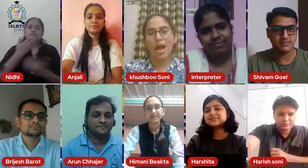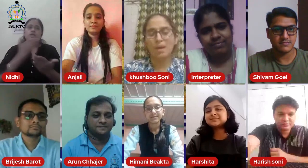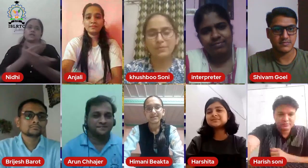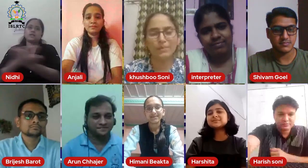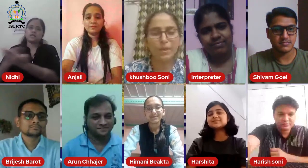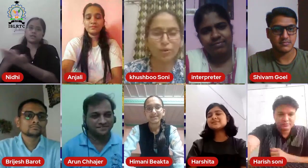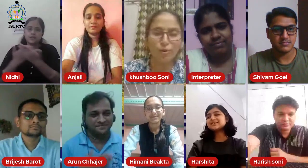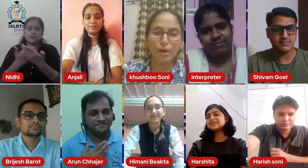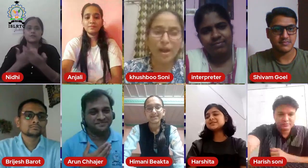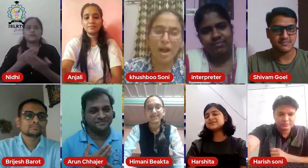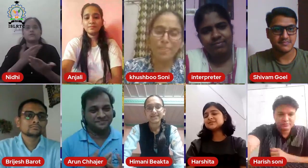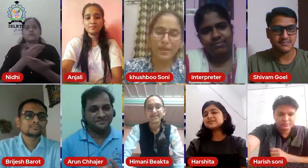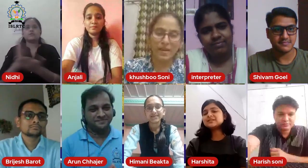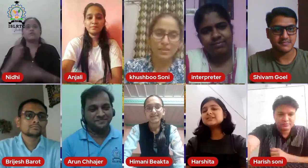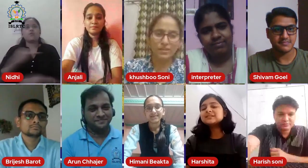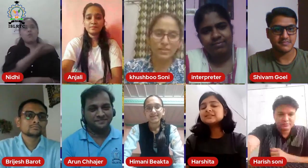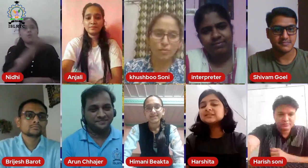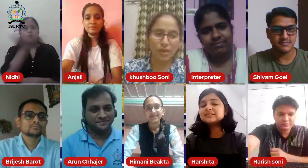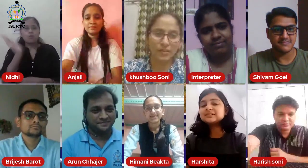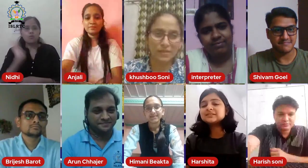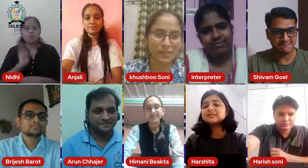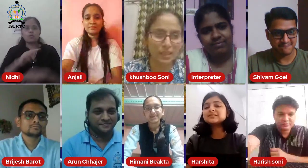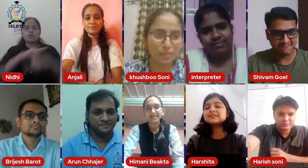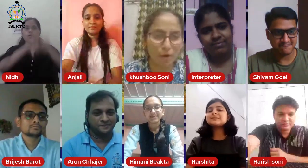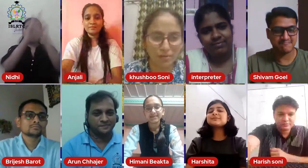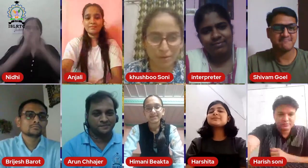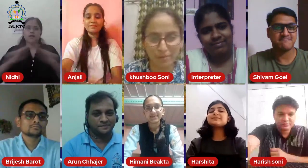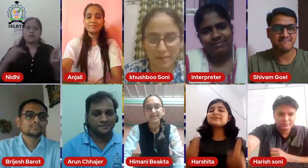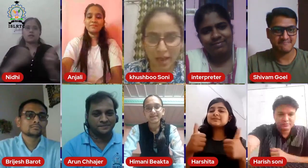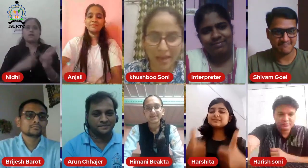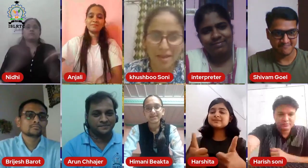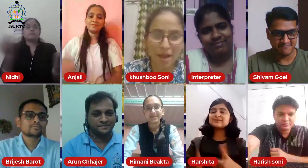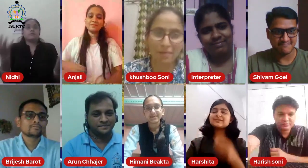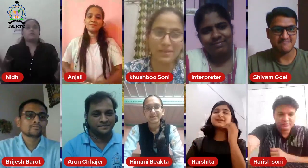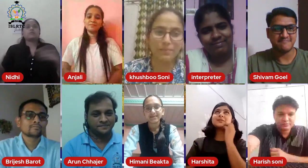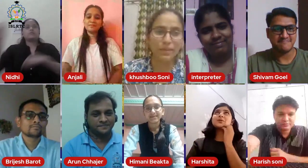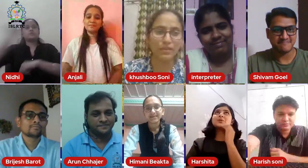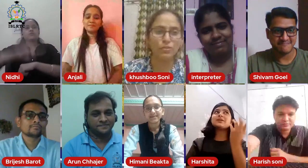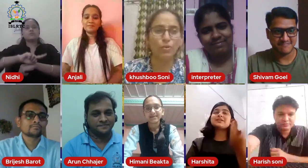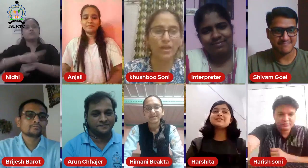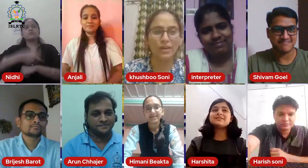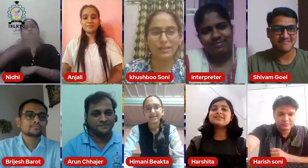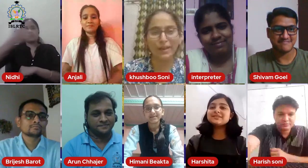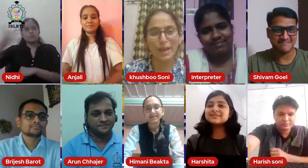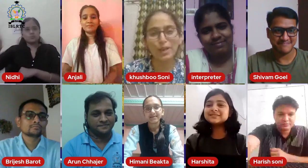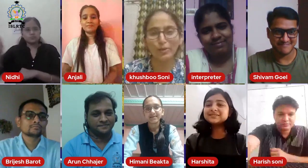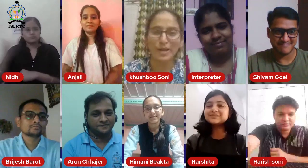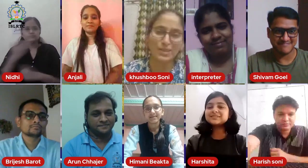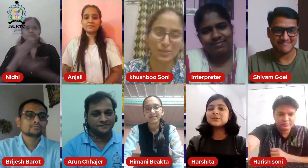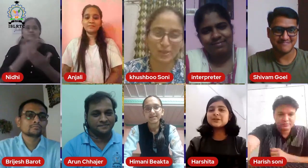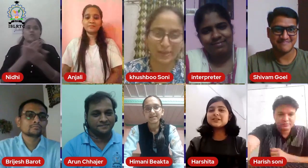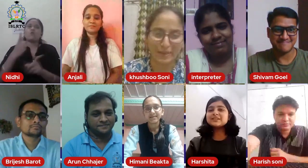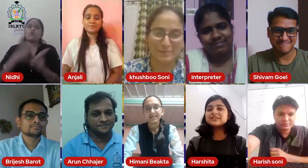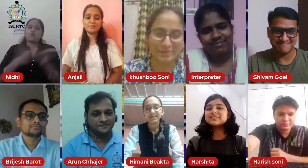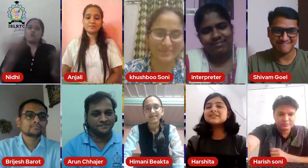आप सभी को अंतर्राष्ट्रीय योगा दिवस की बहुत बहुत बधाई, आप सभी योगा करते रहें, योगा से जुड़े रहें।